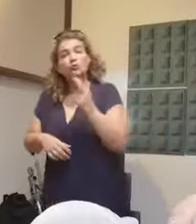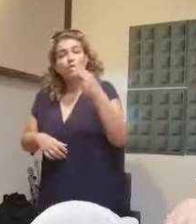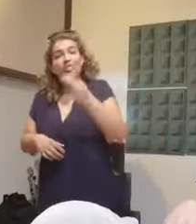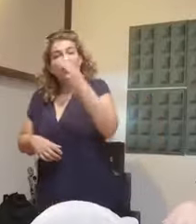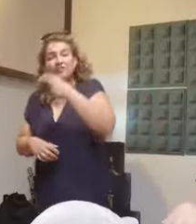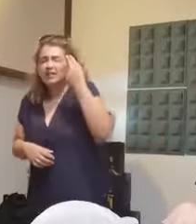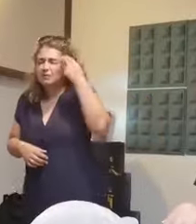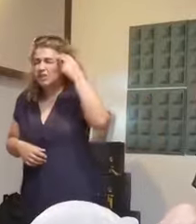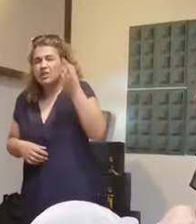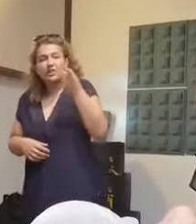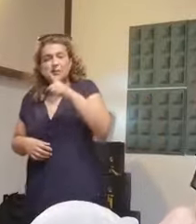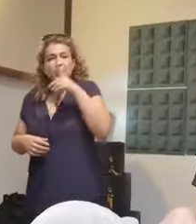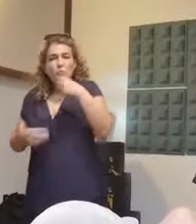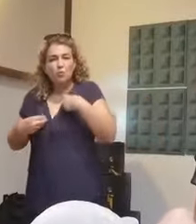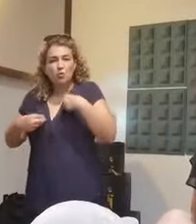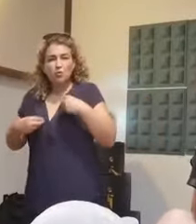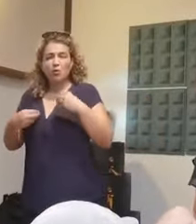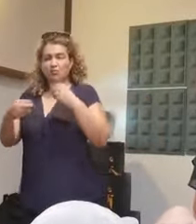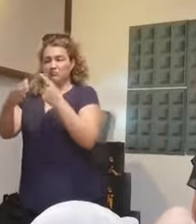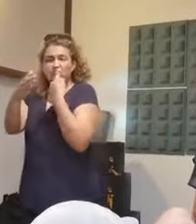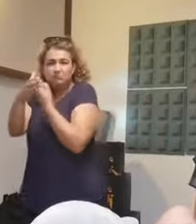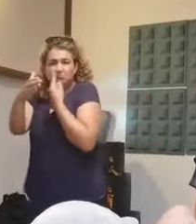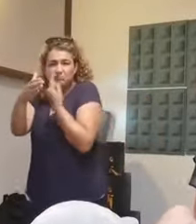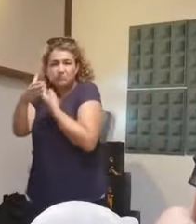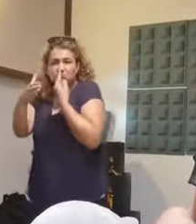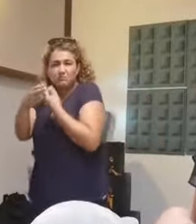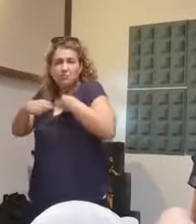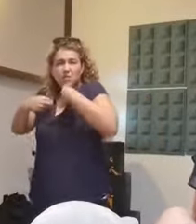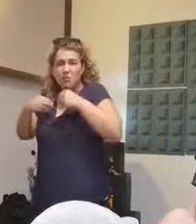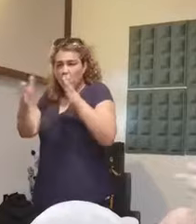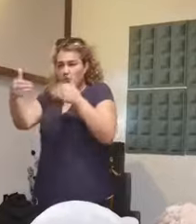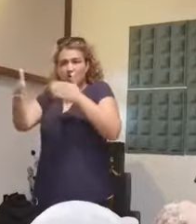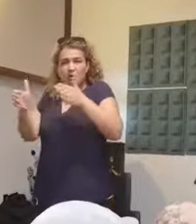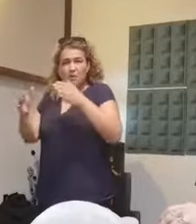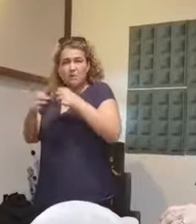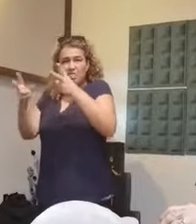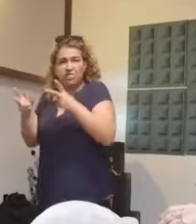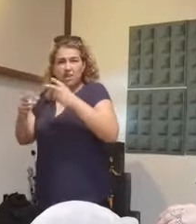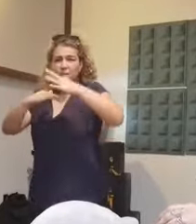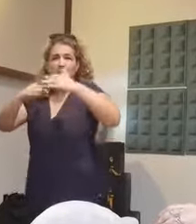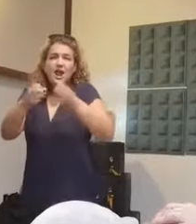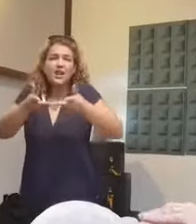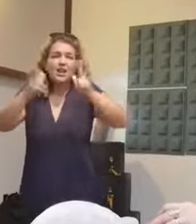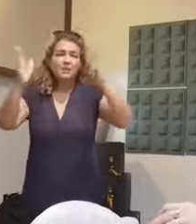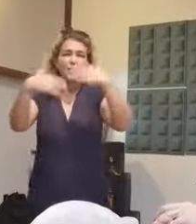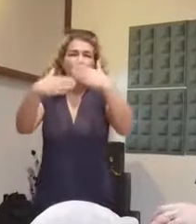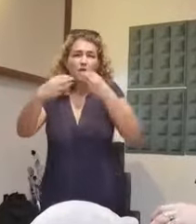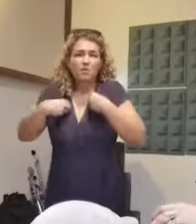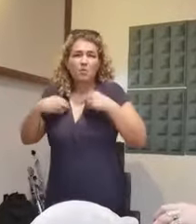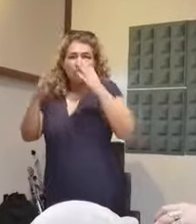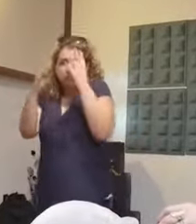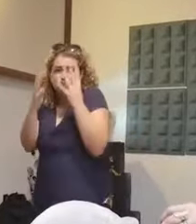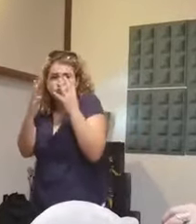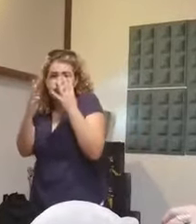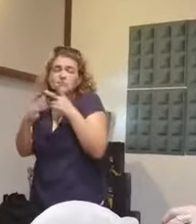Entonces tienen diferentes formas, se dan golpes con las piscinas en las que entran o se dejan flotar y fallecen. Y también hay algunos